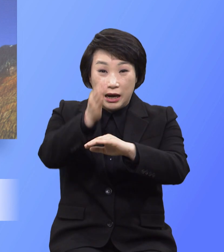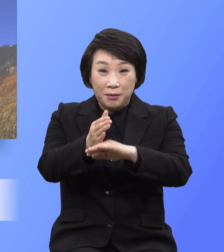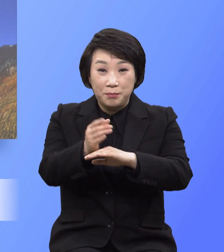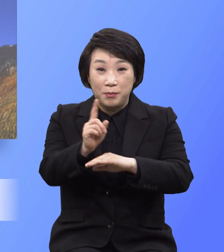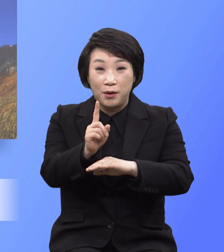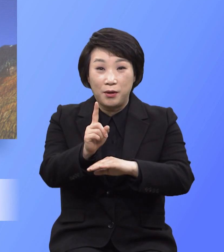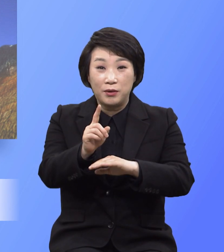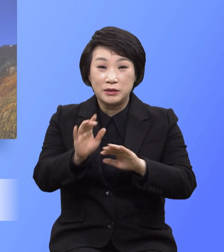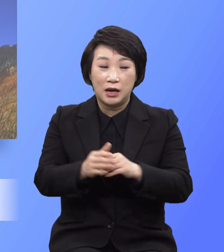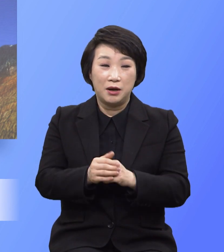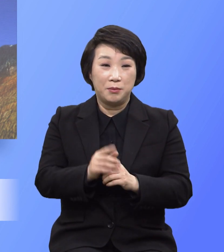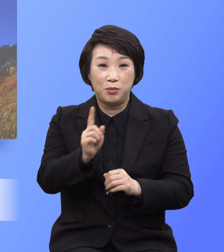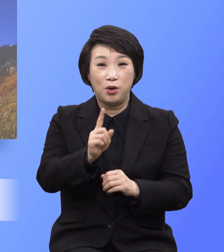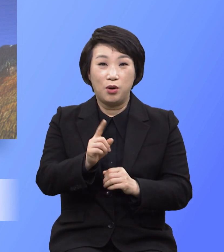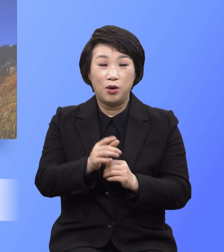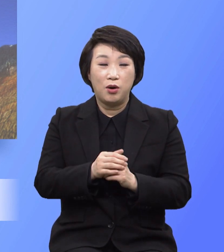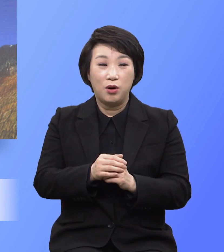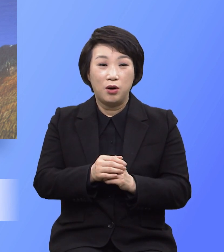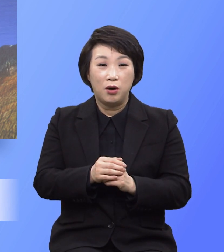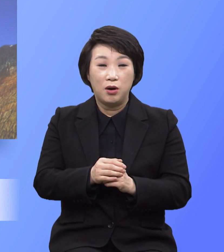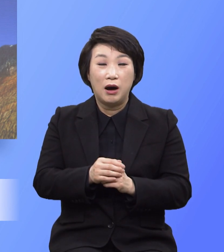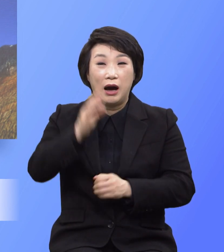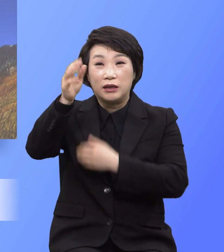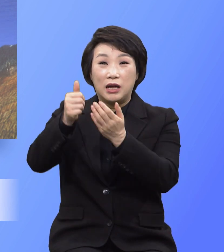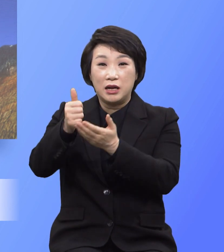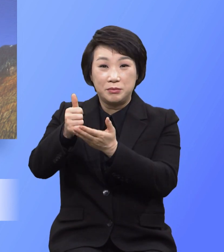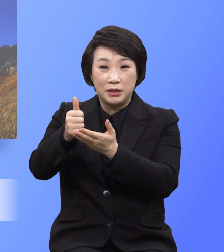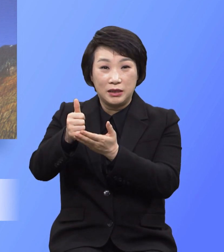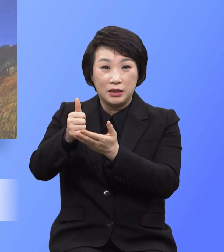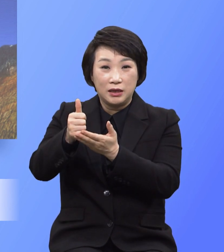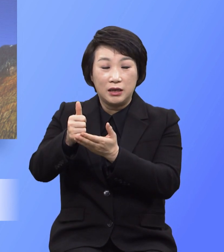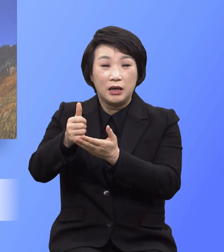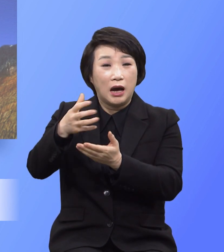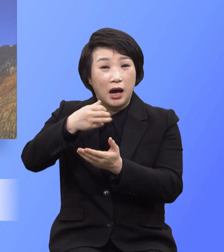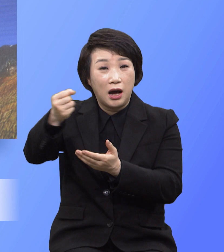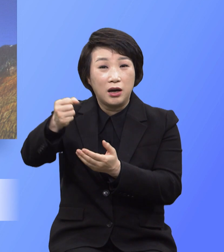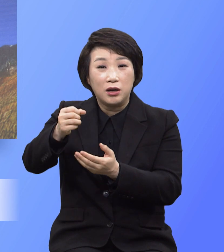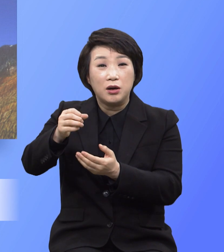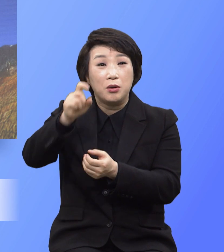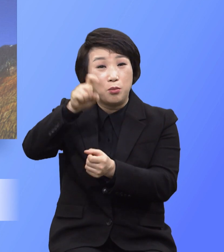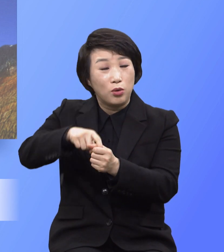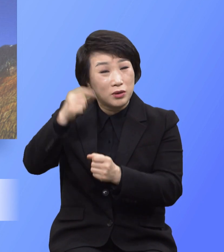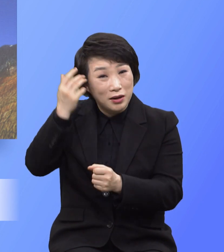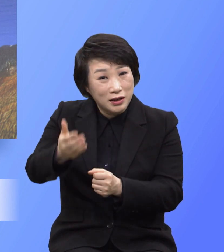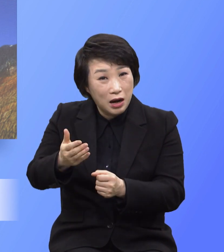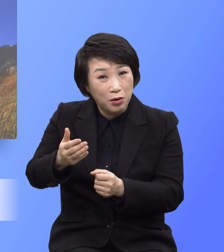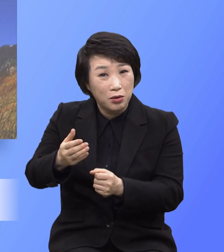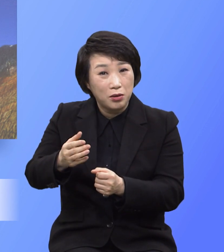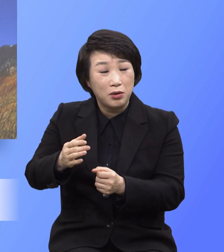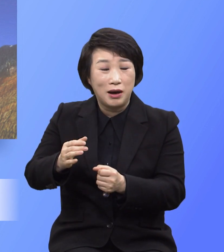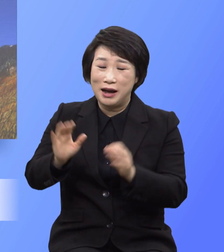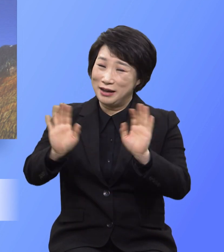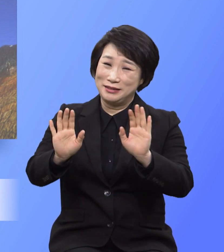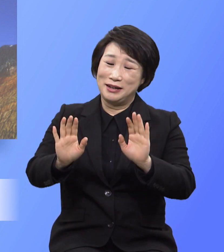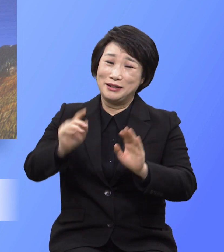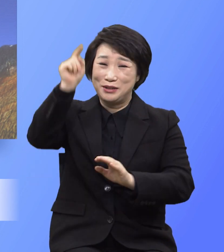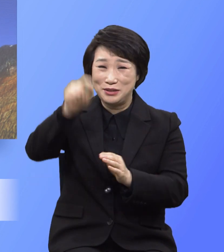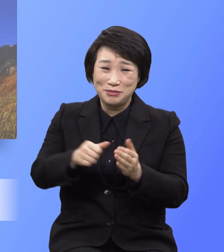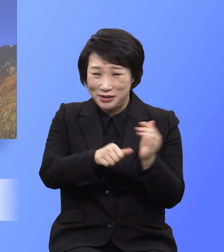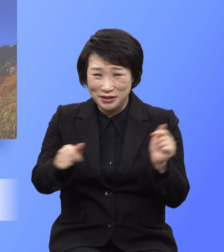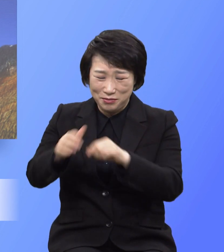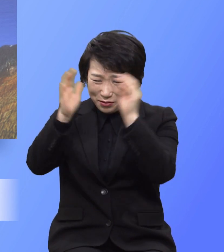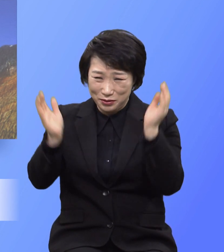것은 어떤 물질을 하나님이 받아먹고자 하느냐? 아니 천지만물을 말씀으로 지으신